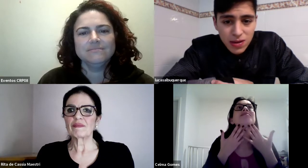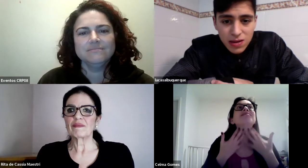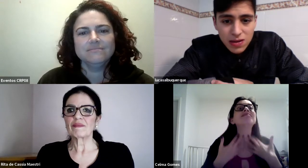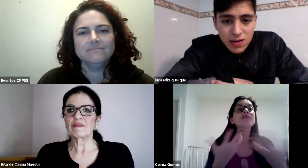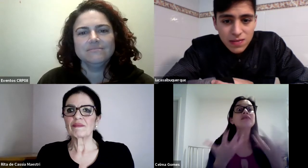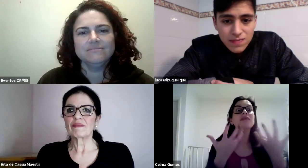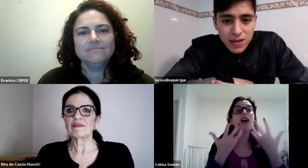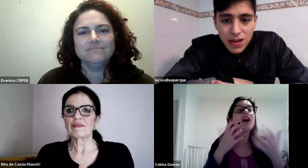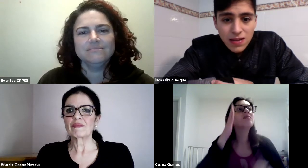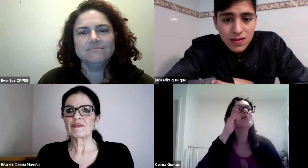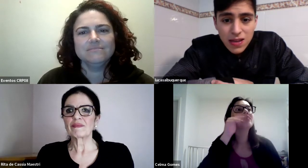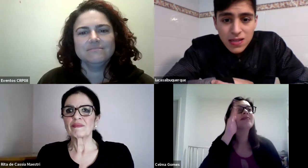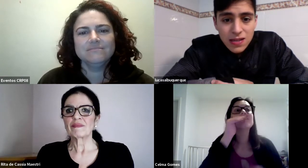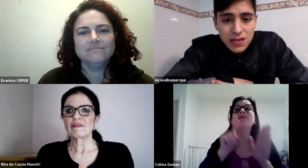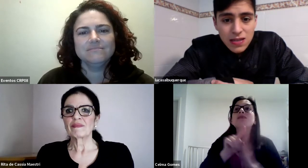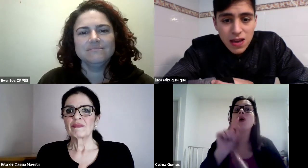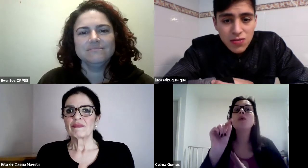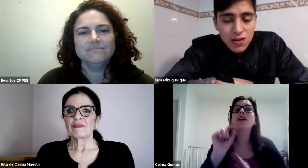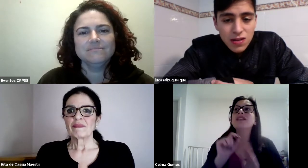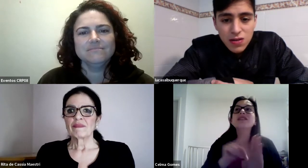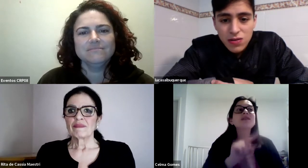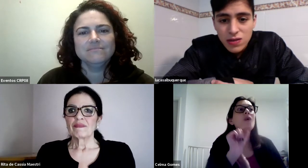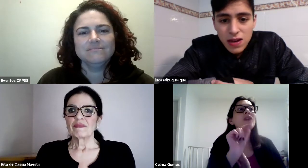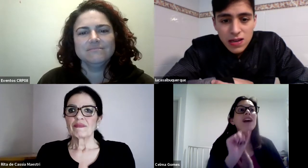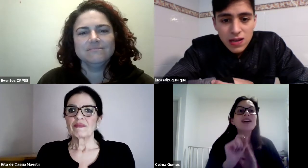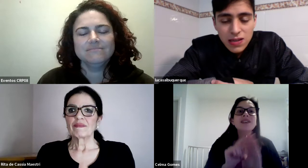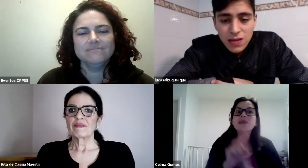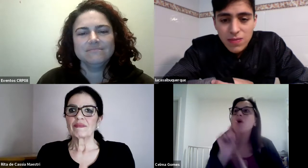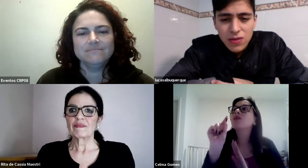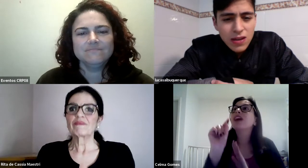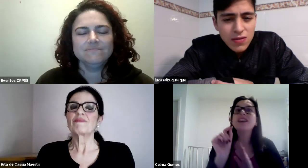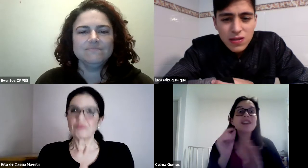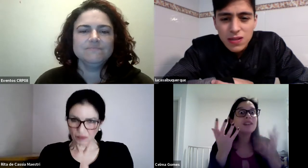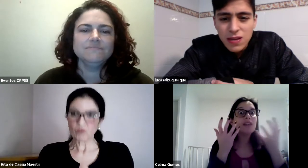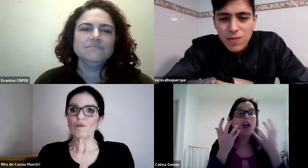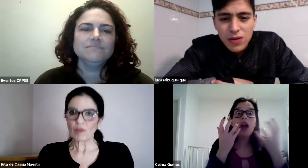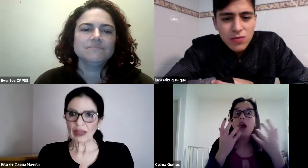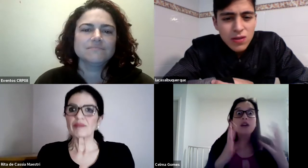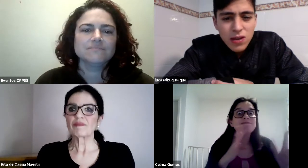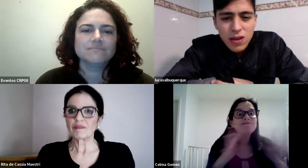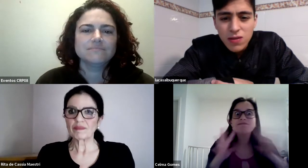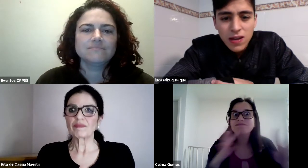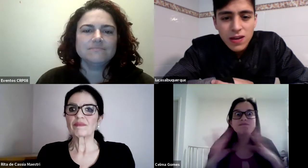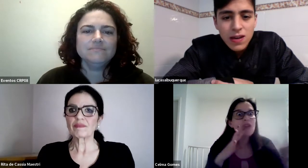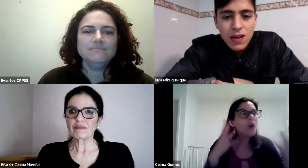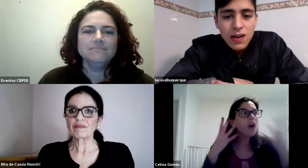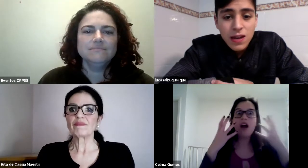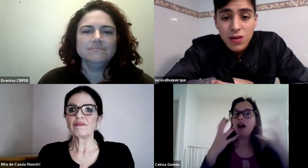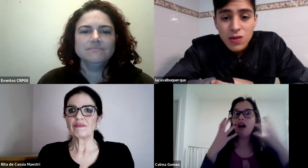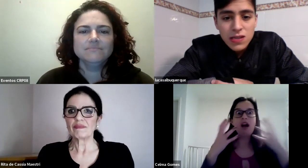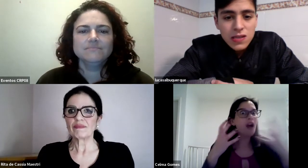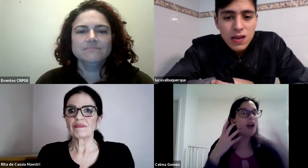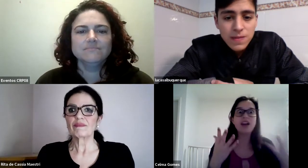sempre ele tem esse desejo, ele tem a curiosidade, ele quer saber o que está acontecendo, ele pergunta o que, ele